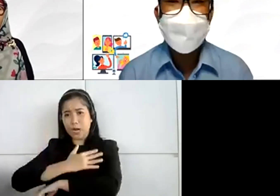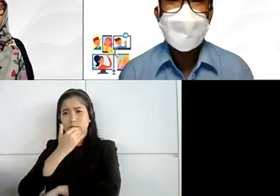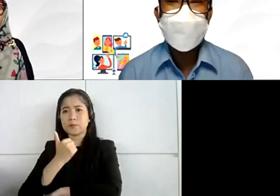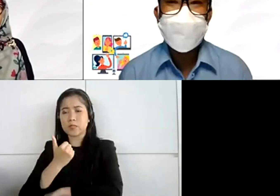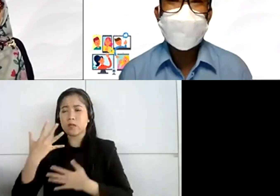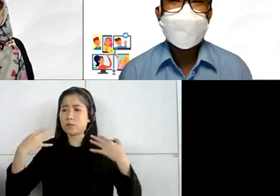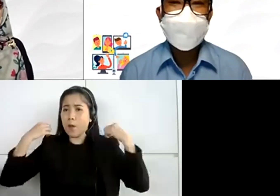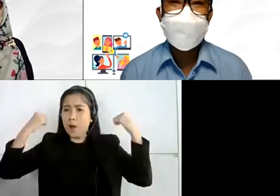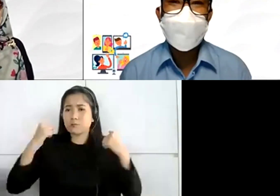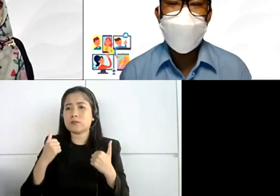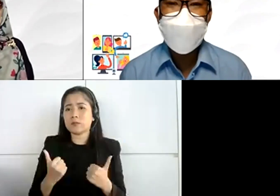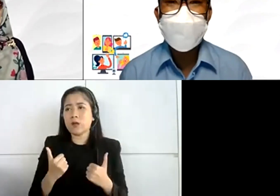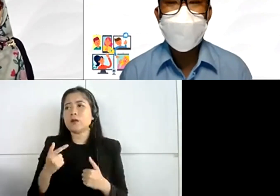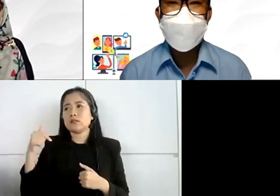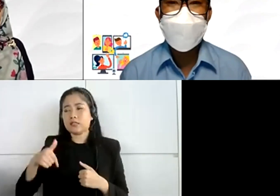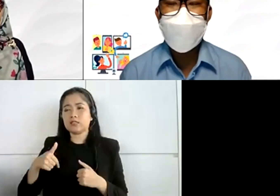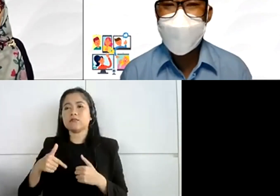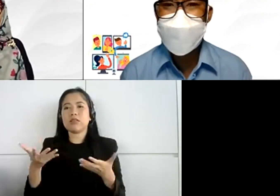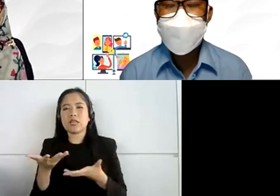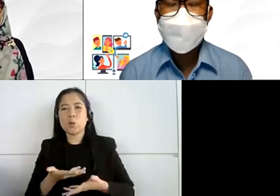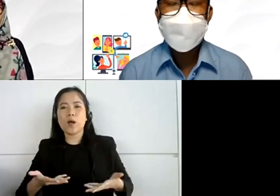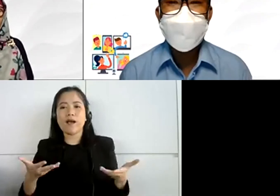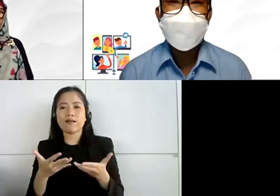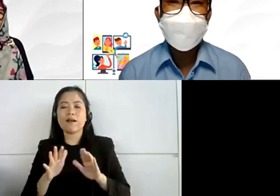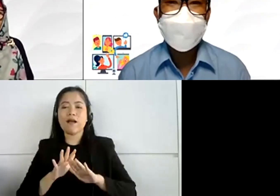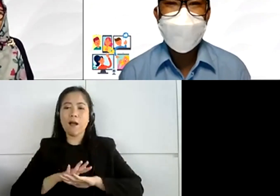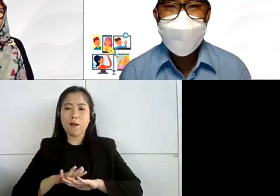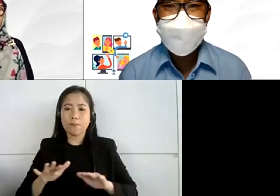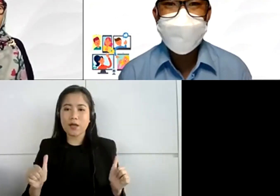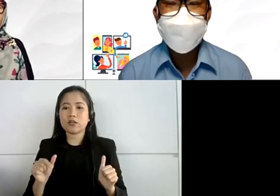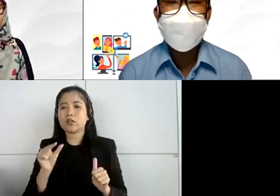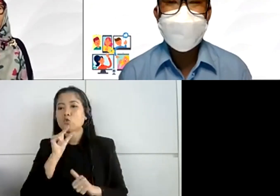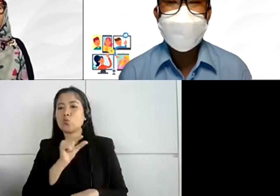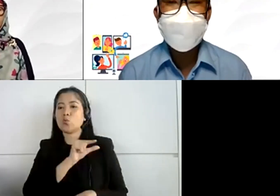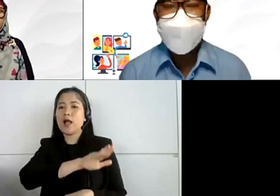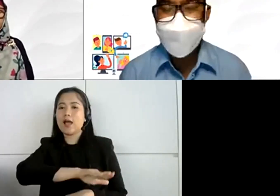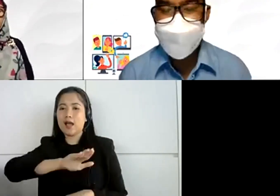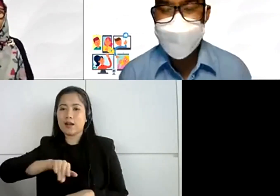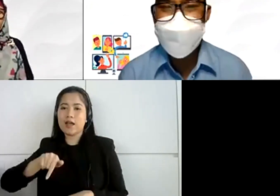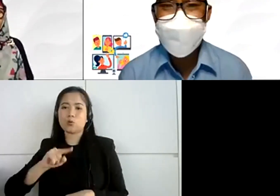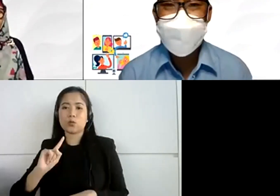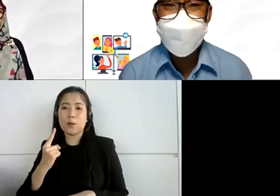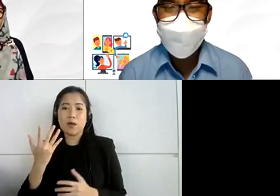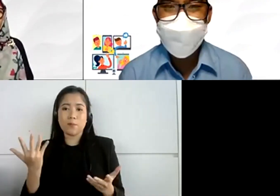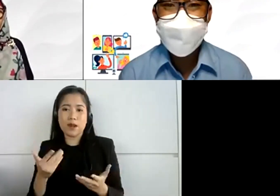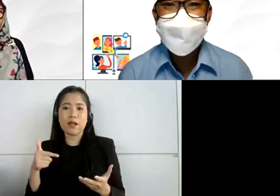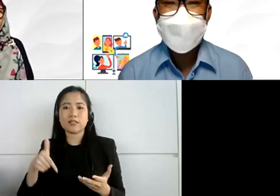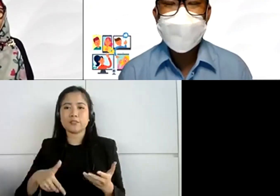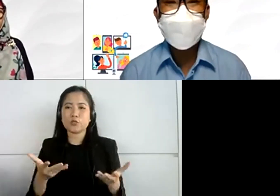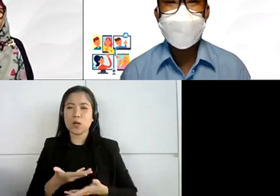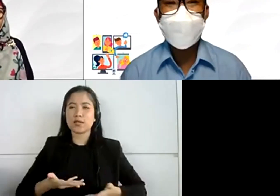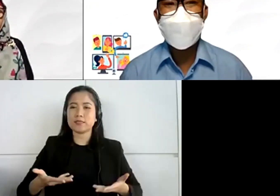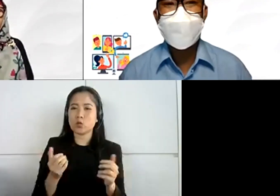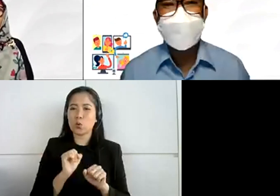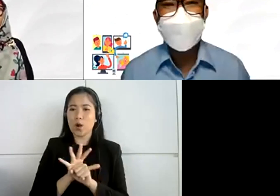semangat untuk tetap membawa lingkungan yang aman bagi anak, terutama di masa-masa pandemi kali ini.